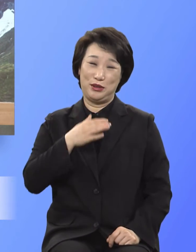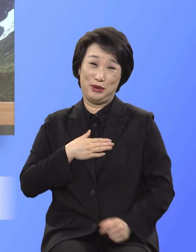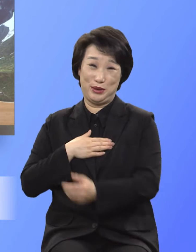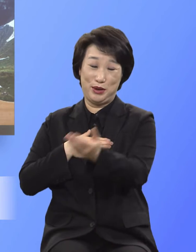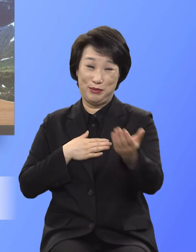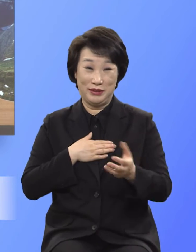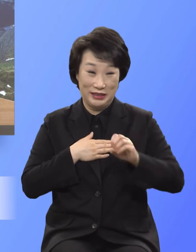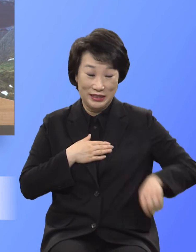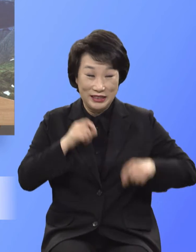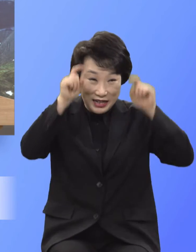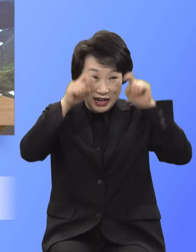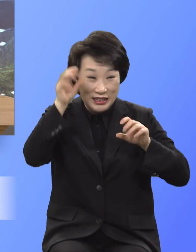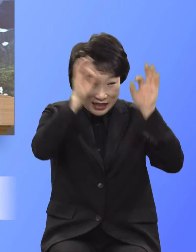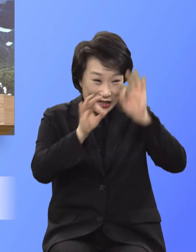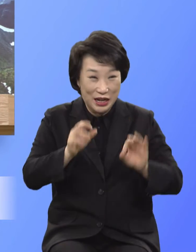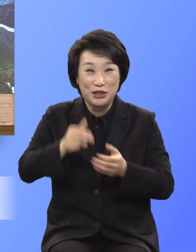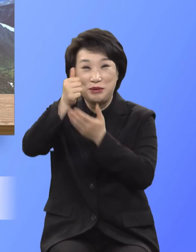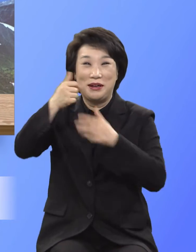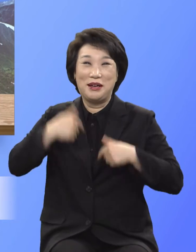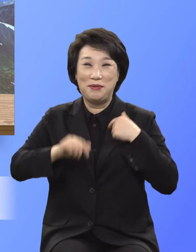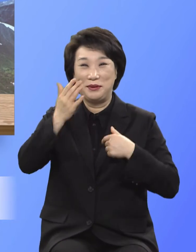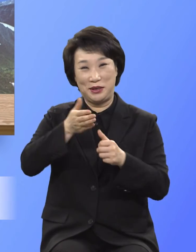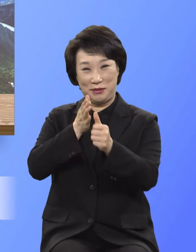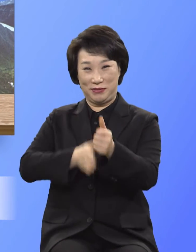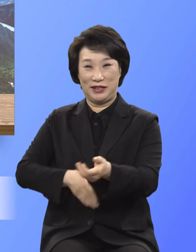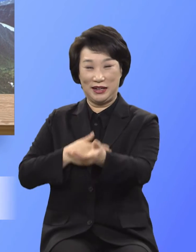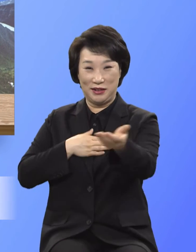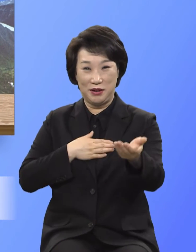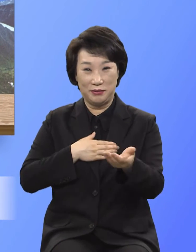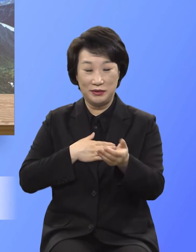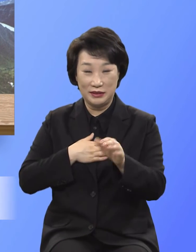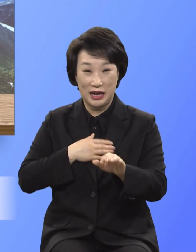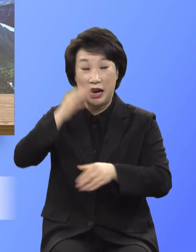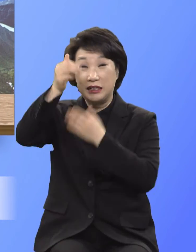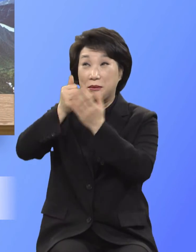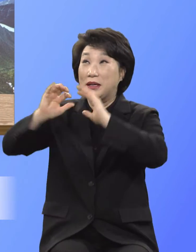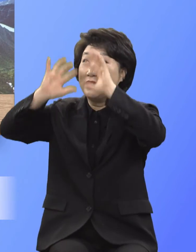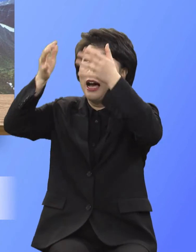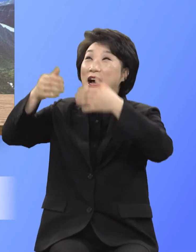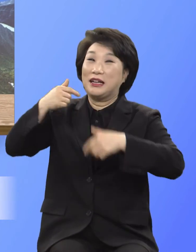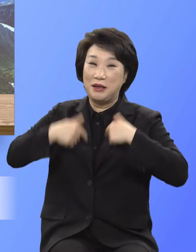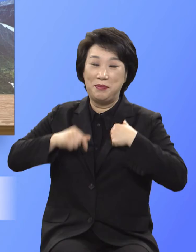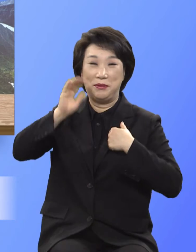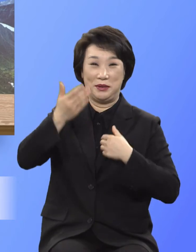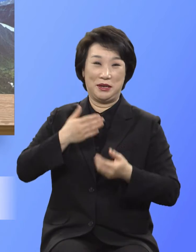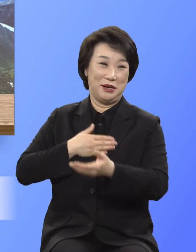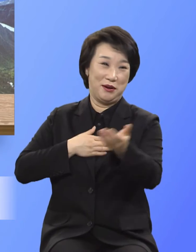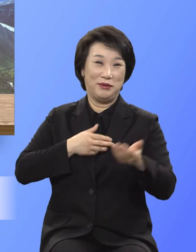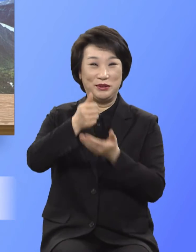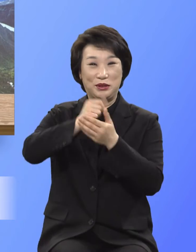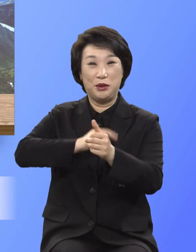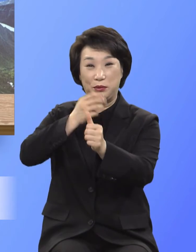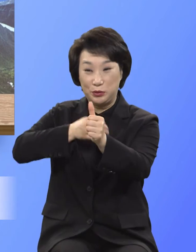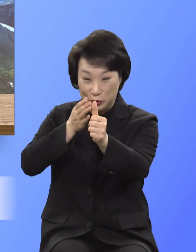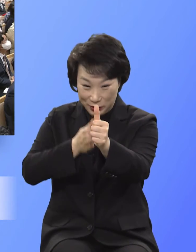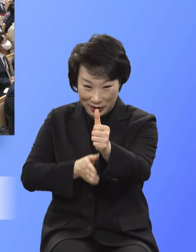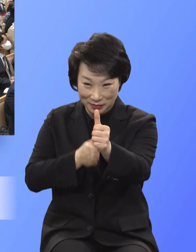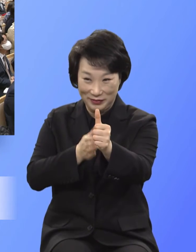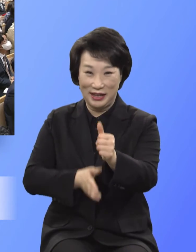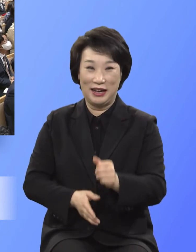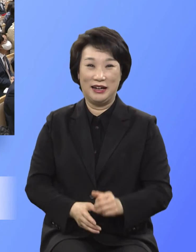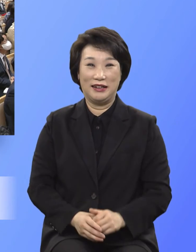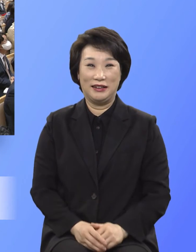여러분이 잃은 양을 찾아 주님의 기쁨이 되기를 바라며 하나님의 나라의 기쁨이 되기를 주님의 이름으로 축원합니다.